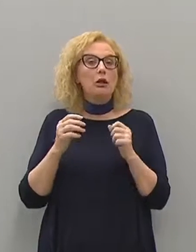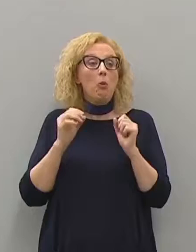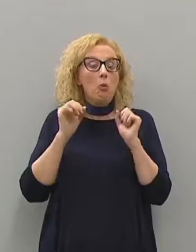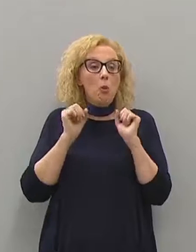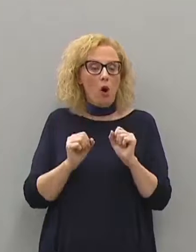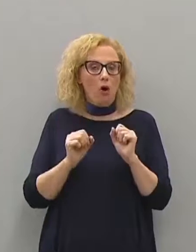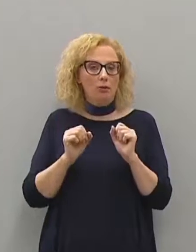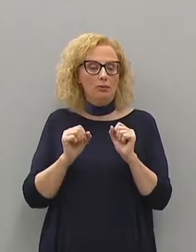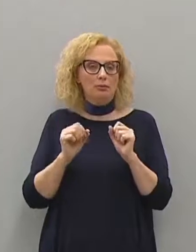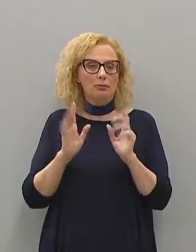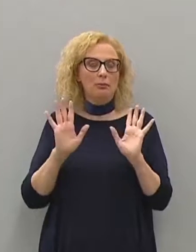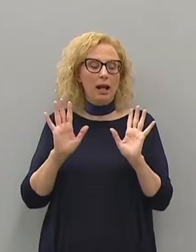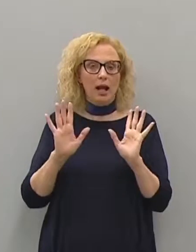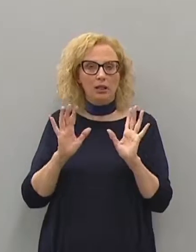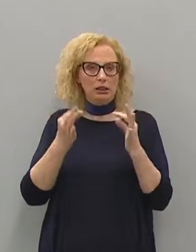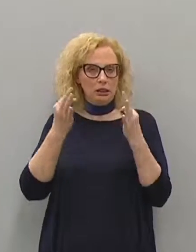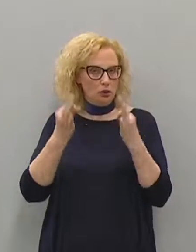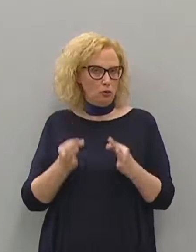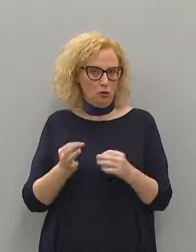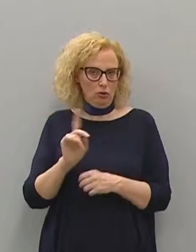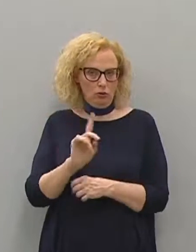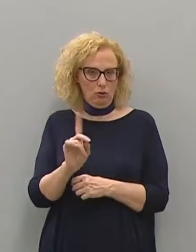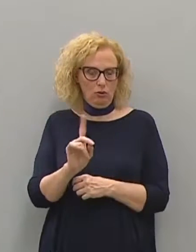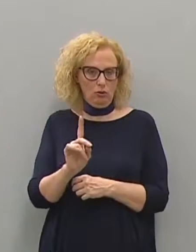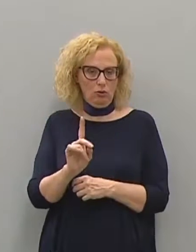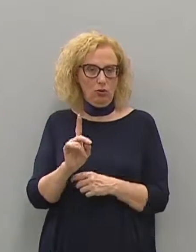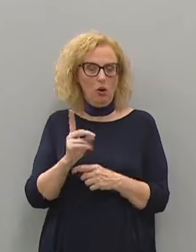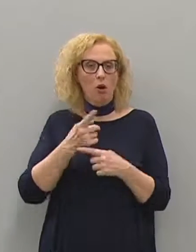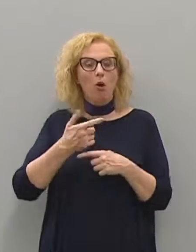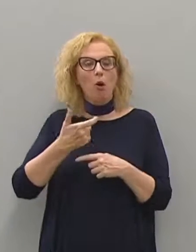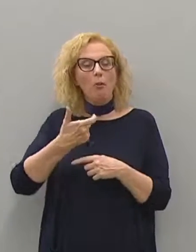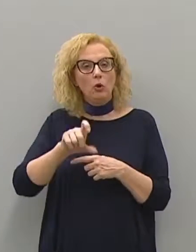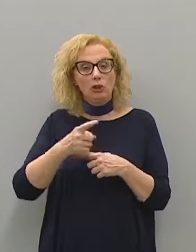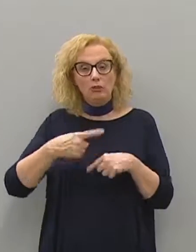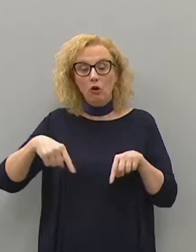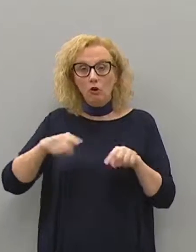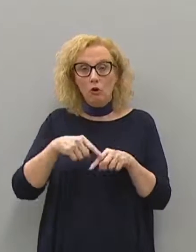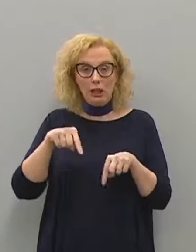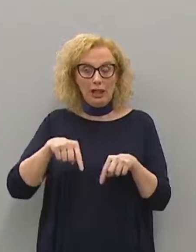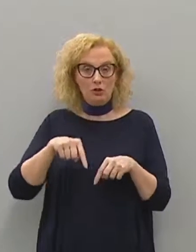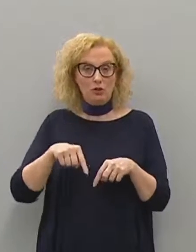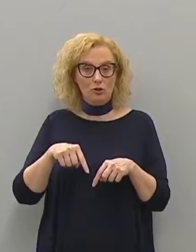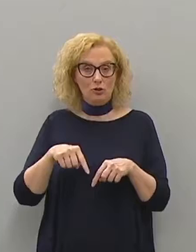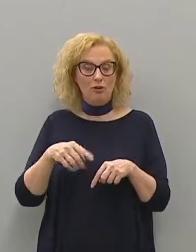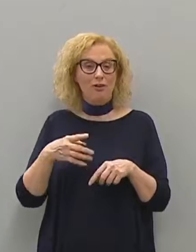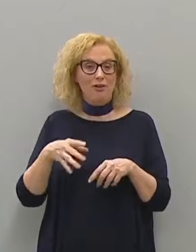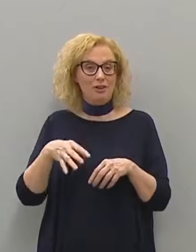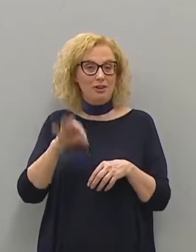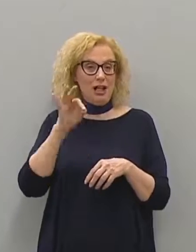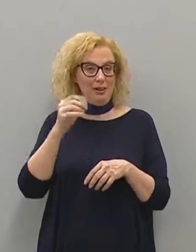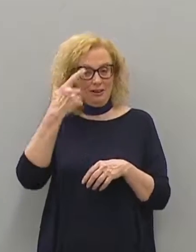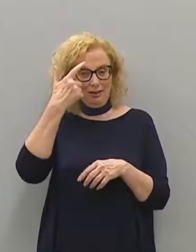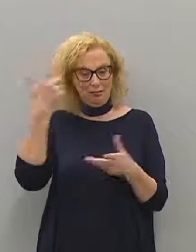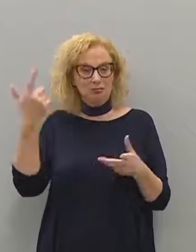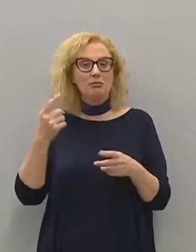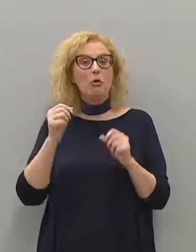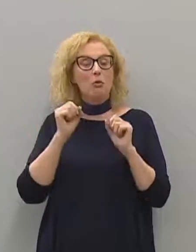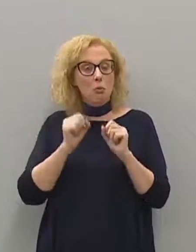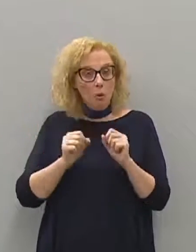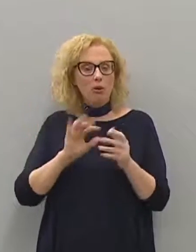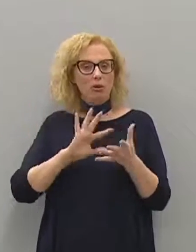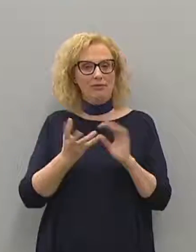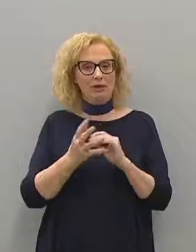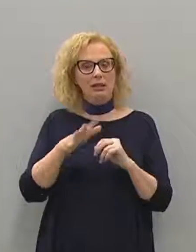non è una scelta ovviamente che che noi oggi a martedì possiamo possiamo sapere che ci potrebbe portare anche in zona arancione va